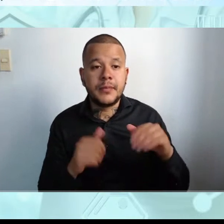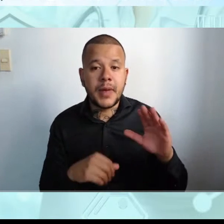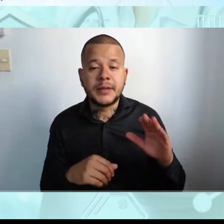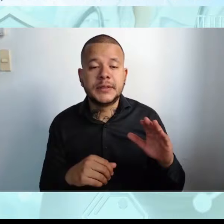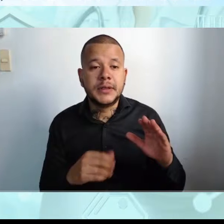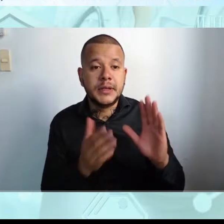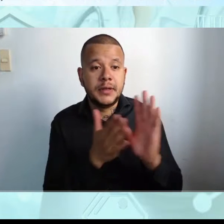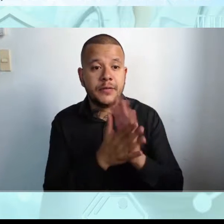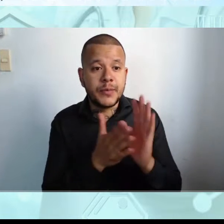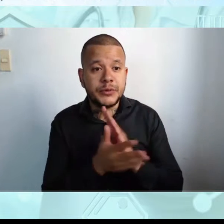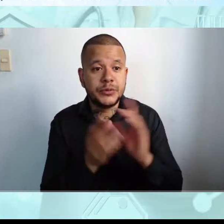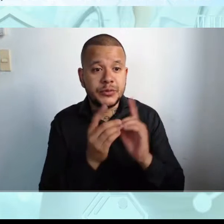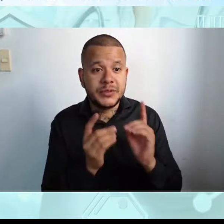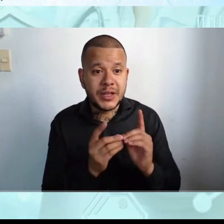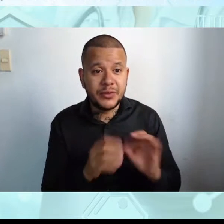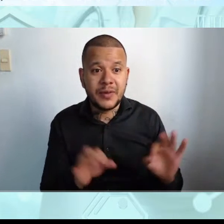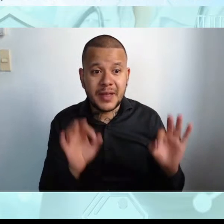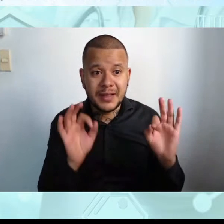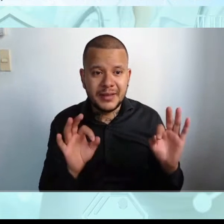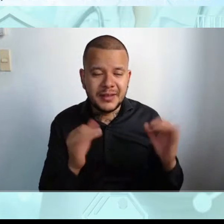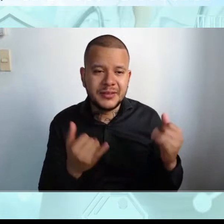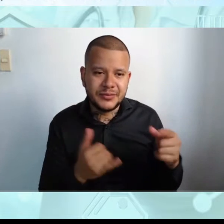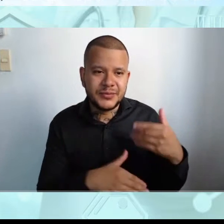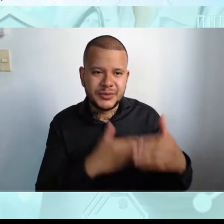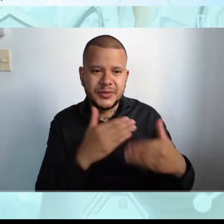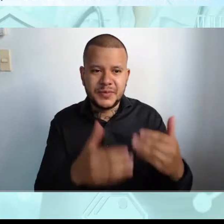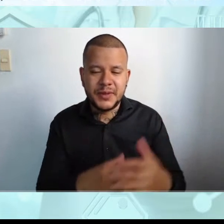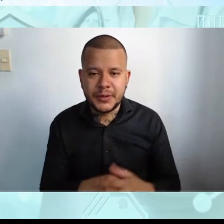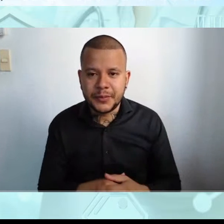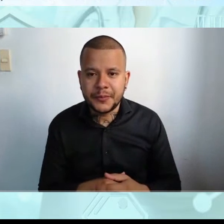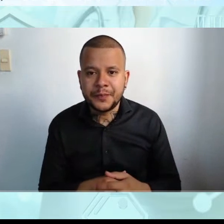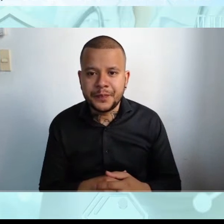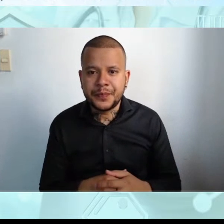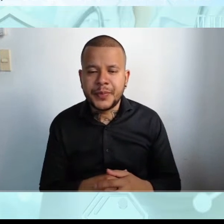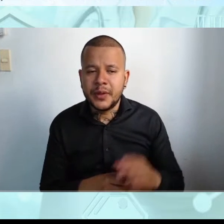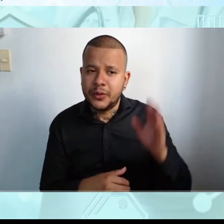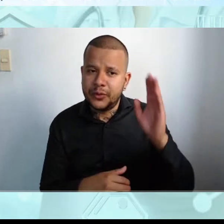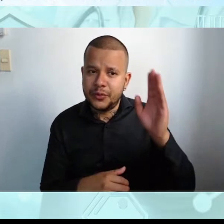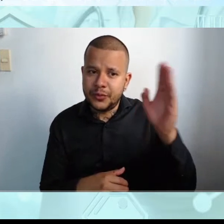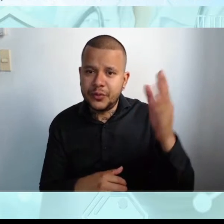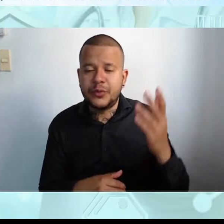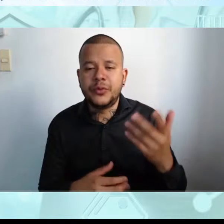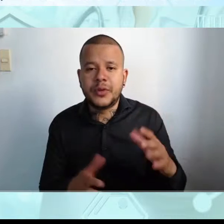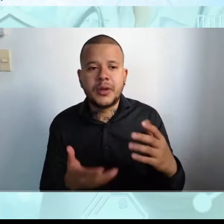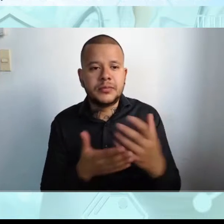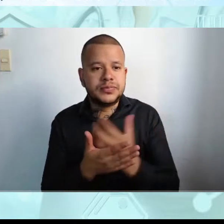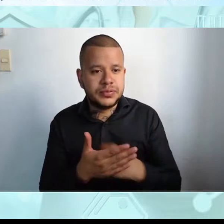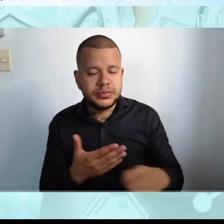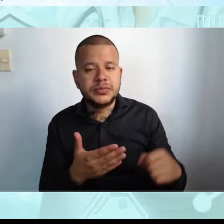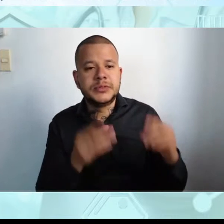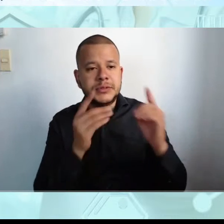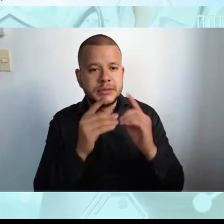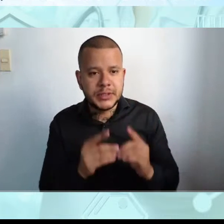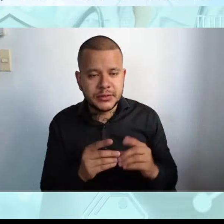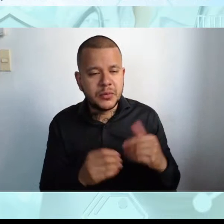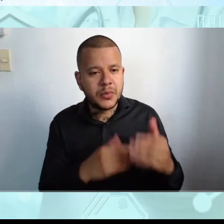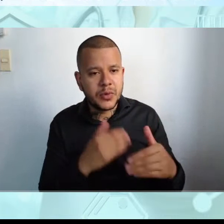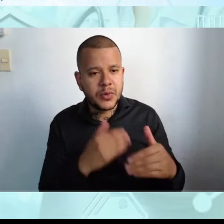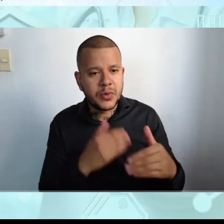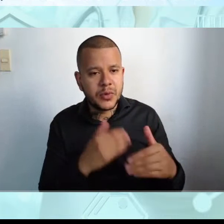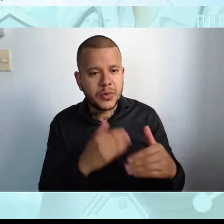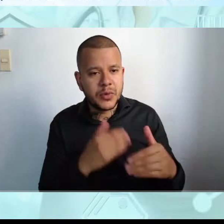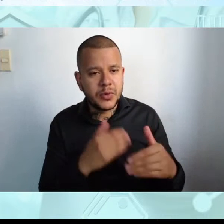que vamos a tener nosotros a través de este procedimiento con el tiempo, ¿cierto? Que vamos implementándolo de manera progresiva año tras